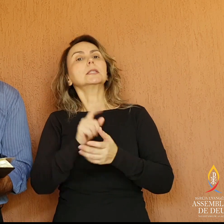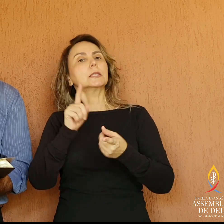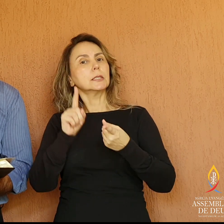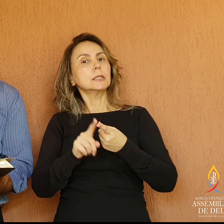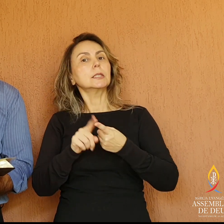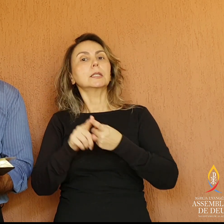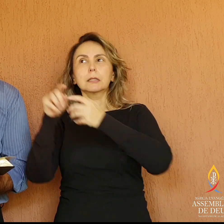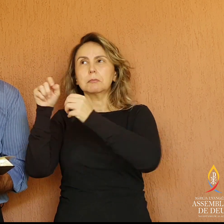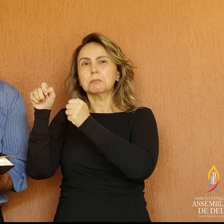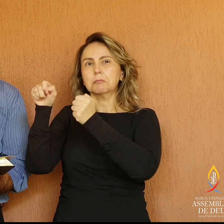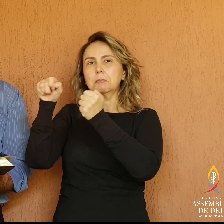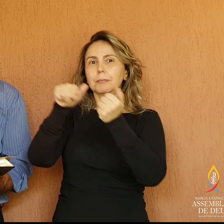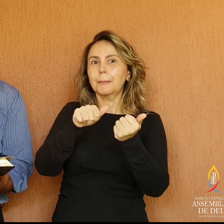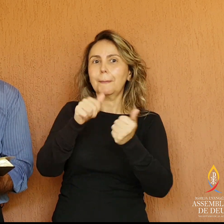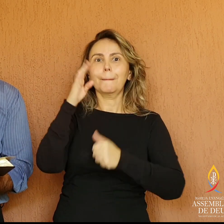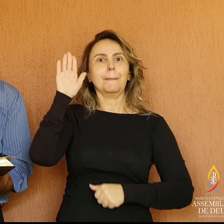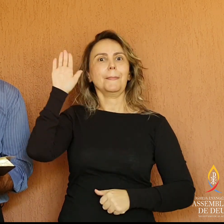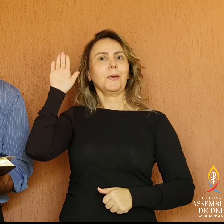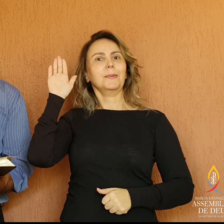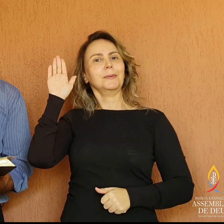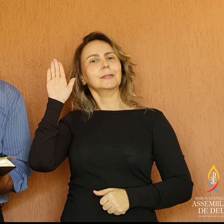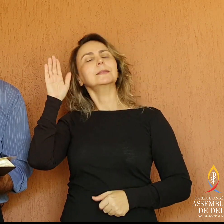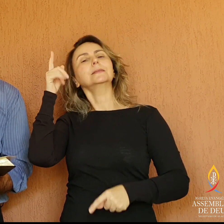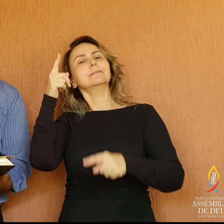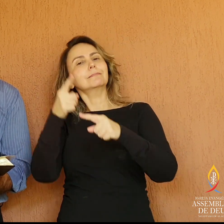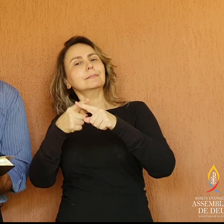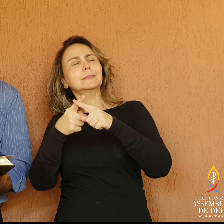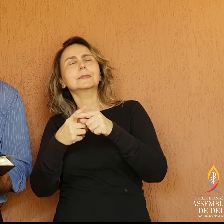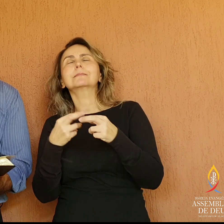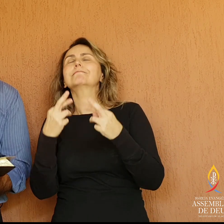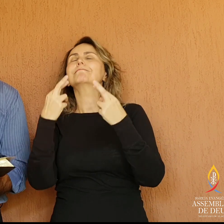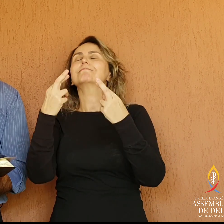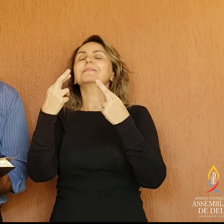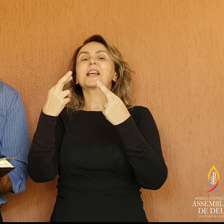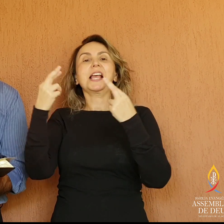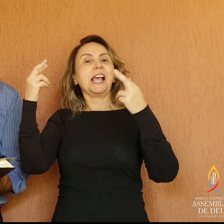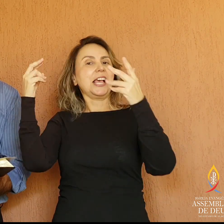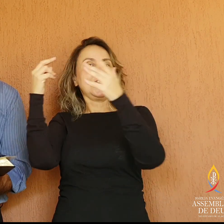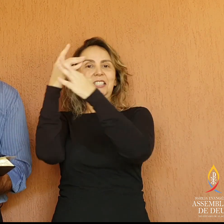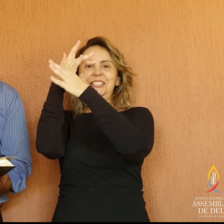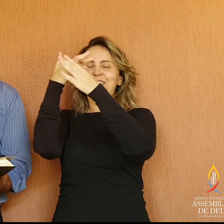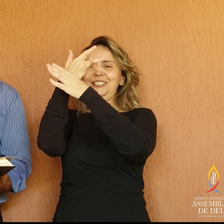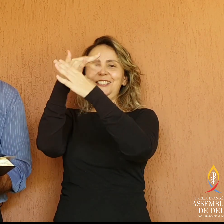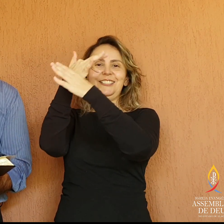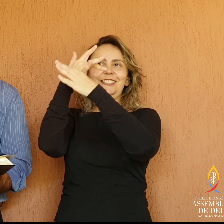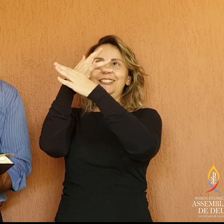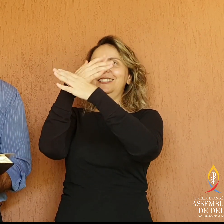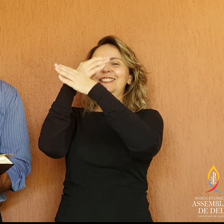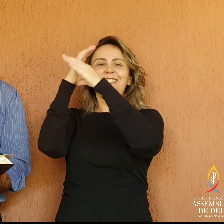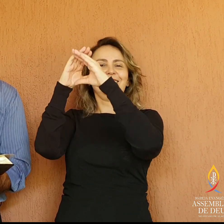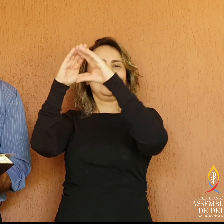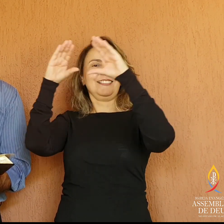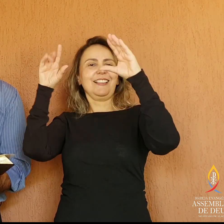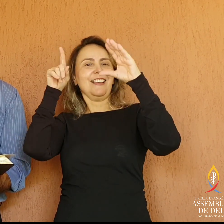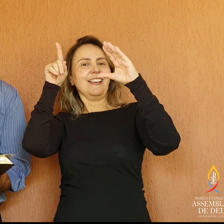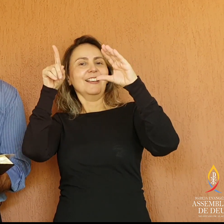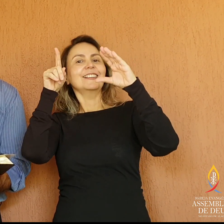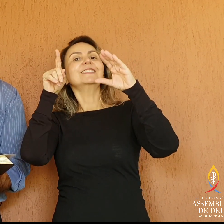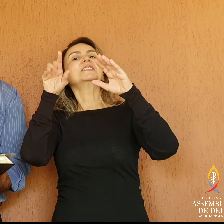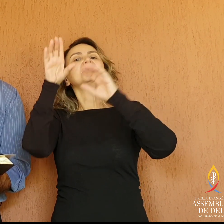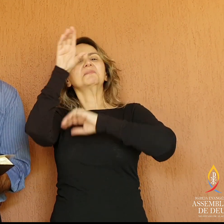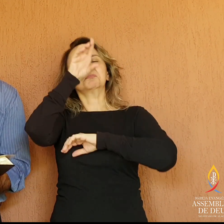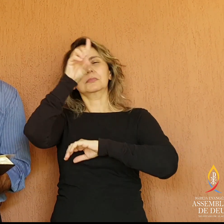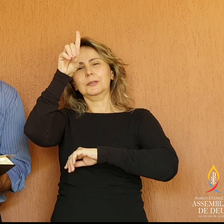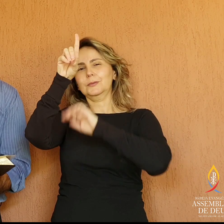promessa, porque esperava a cidade que tem fundamentos, da qual o artífice